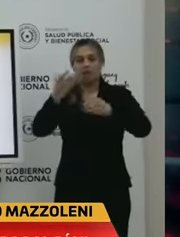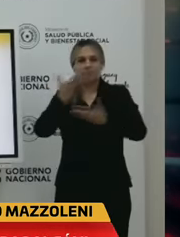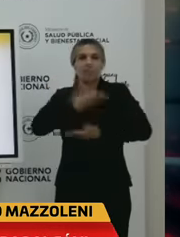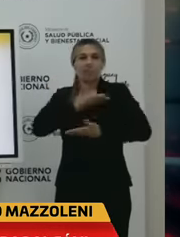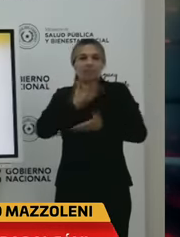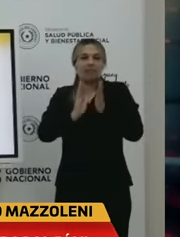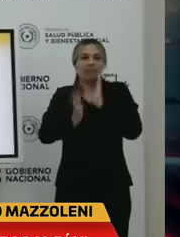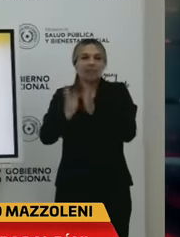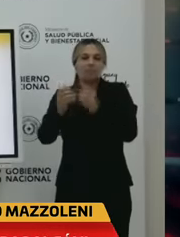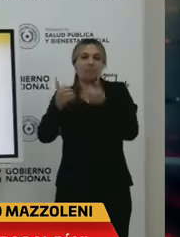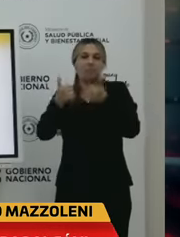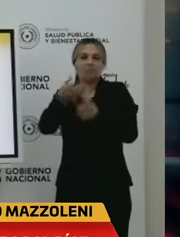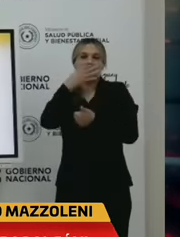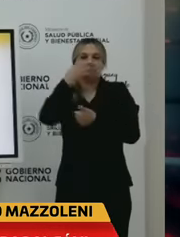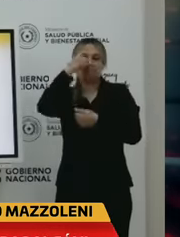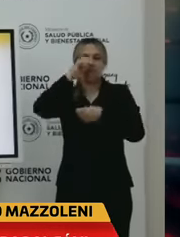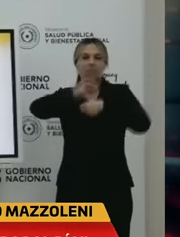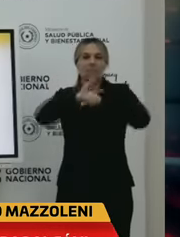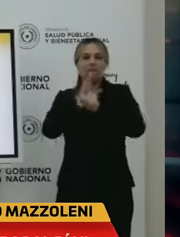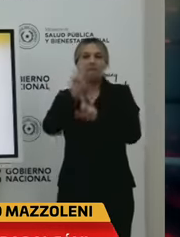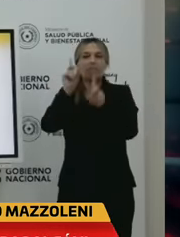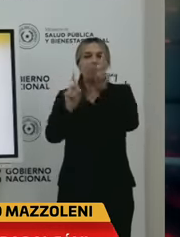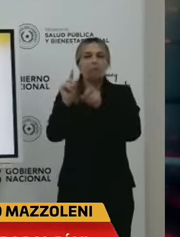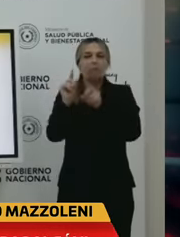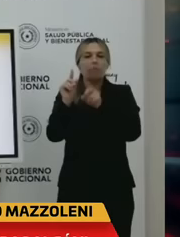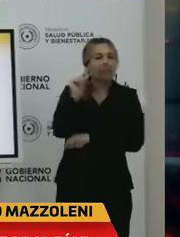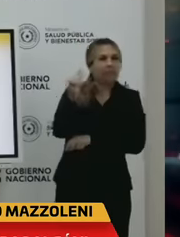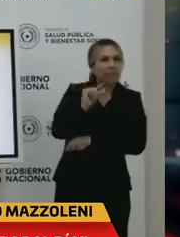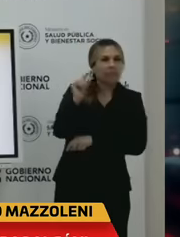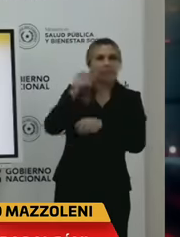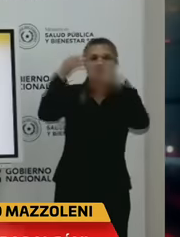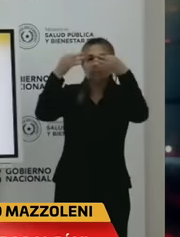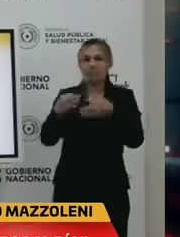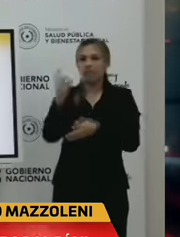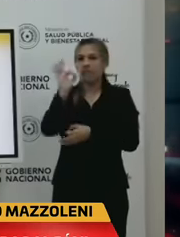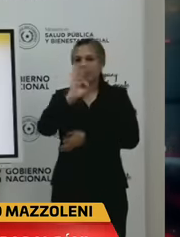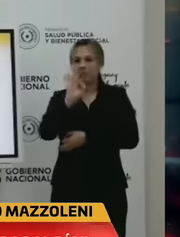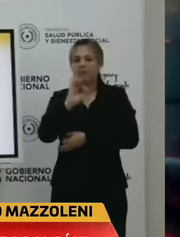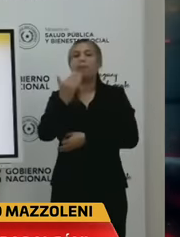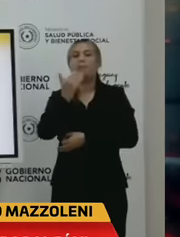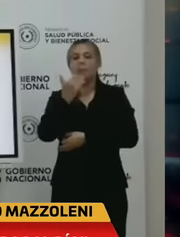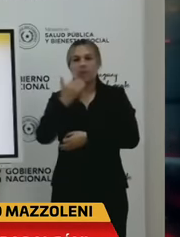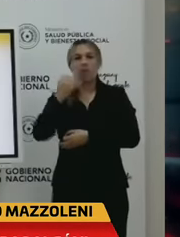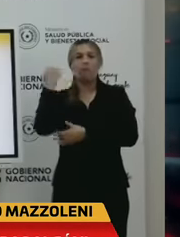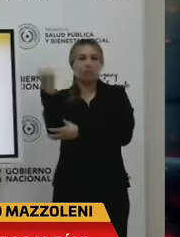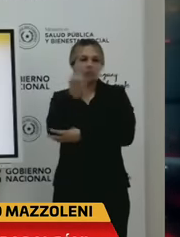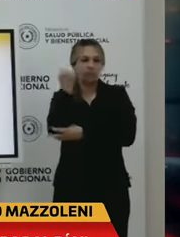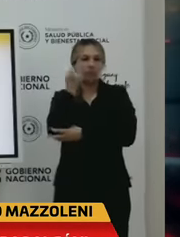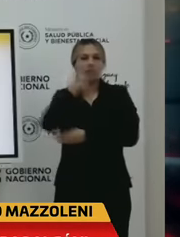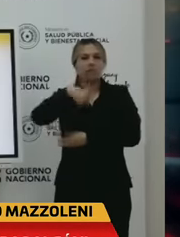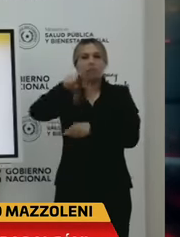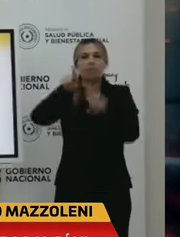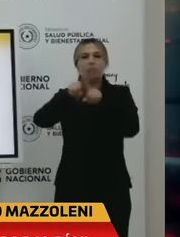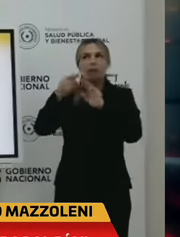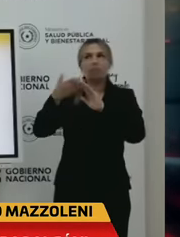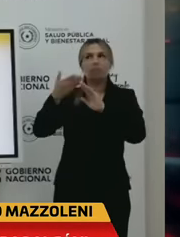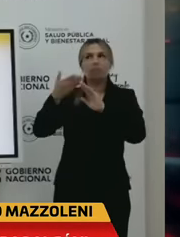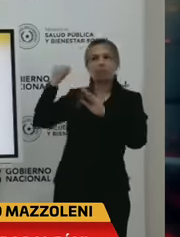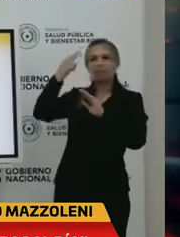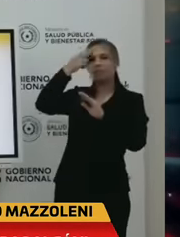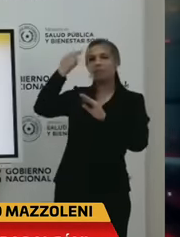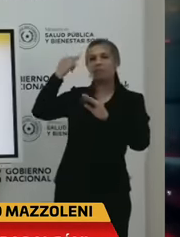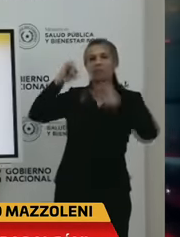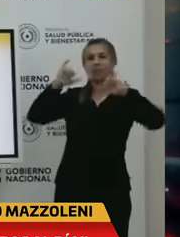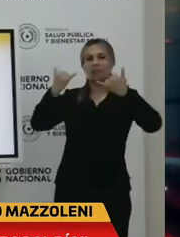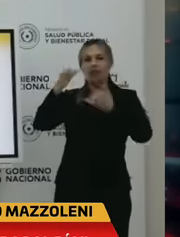que lucen muy promisorios, pero así también es muy importante tener las lecciones aprendidas, que la ciencia